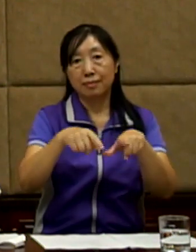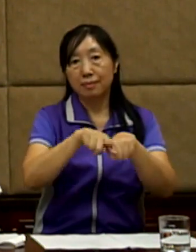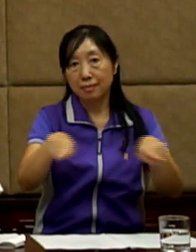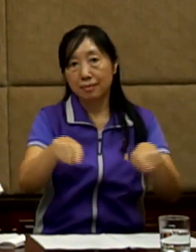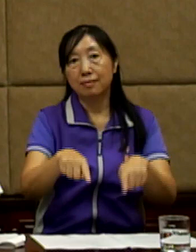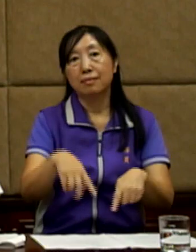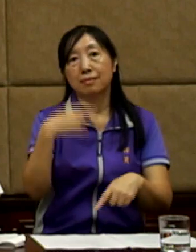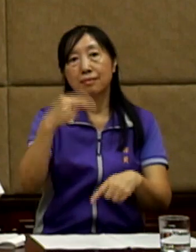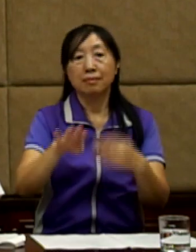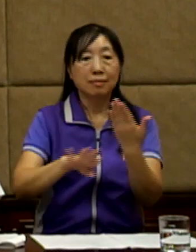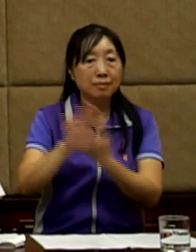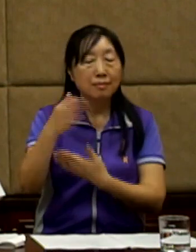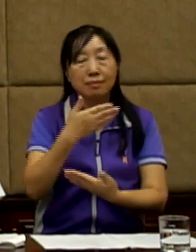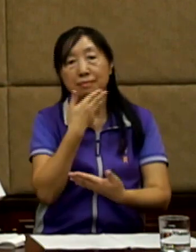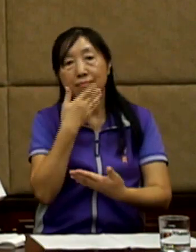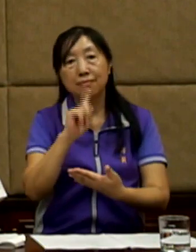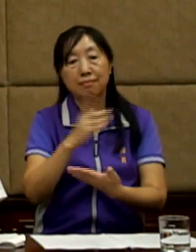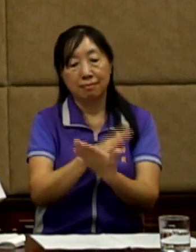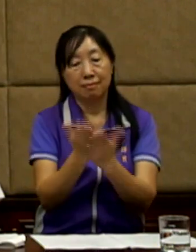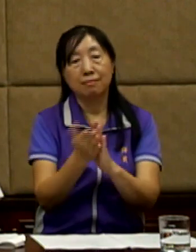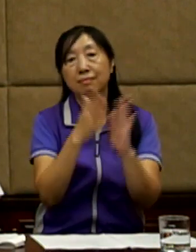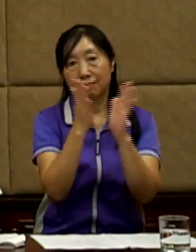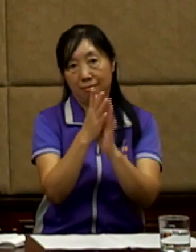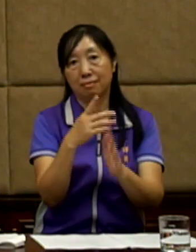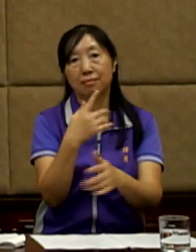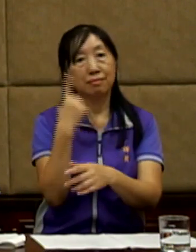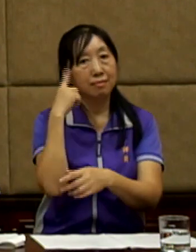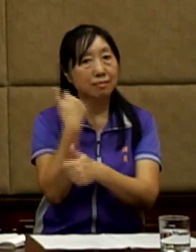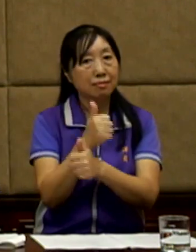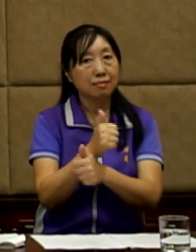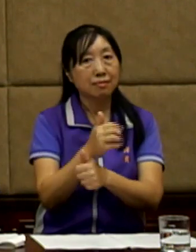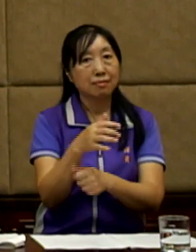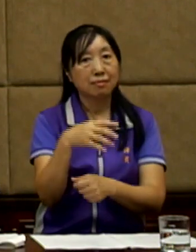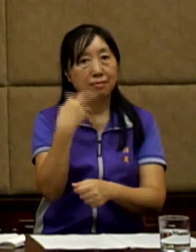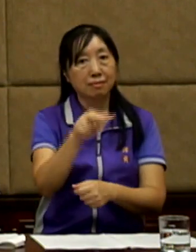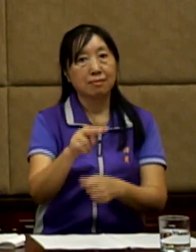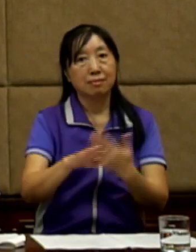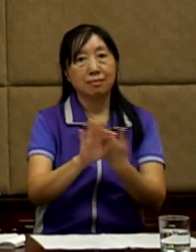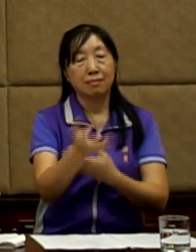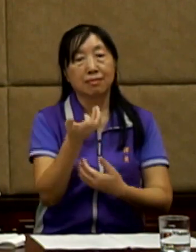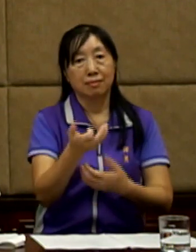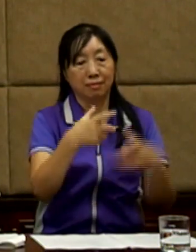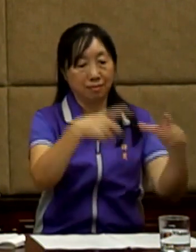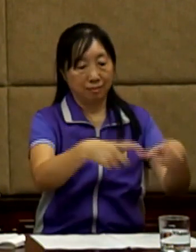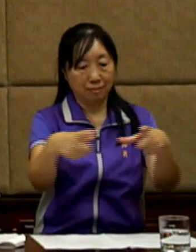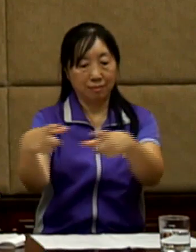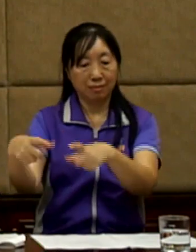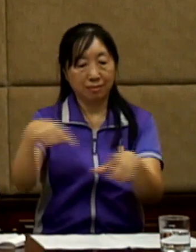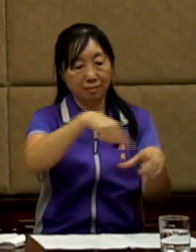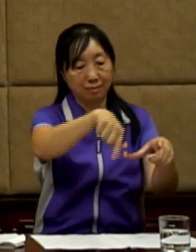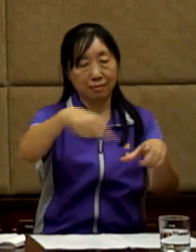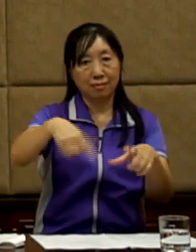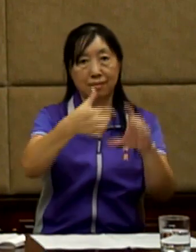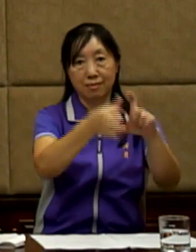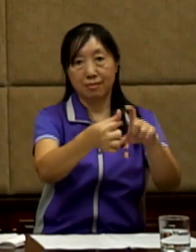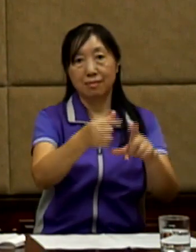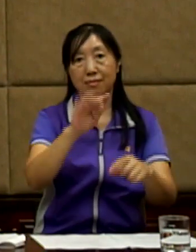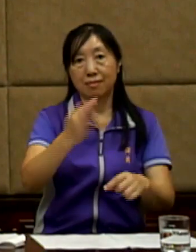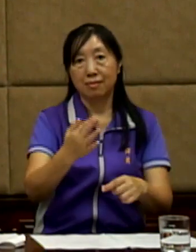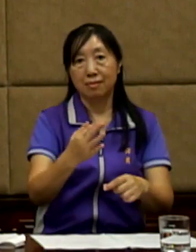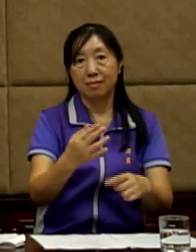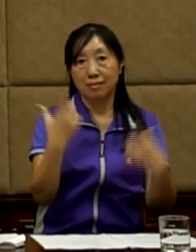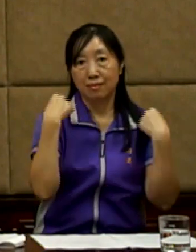权益跟其他公共利益，所以他有个整体性的考量。那至于您刚才那个区块化原则，其实在我们频道变更参